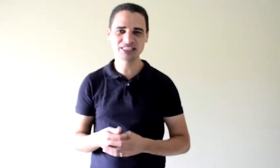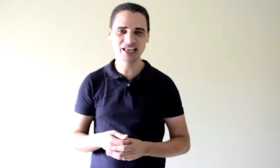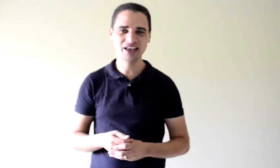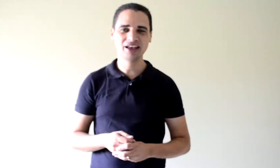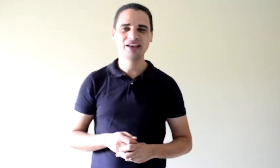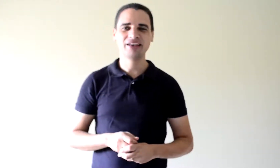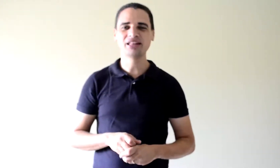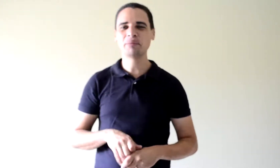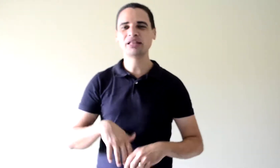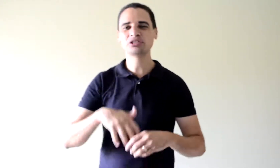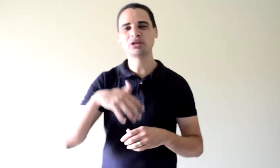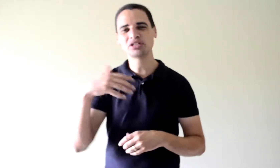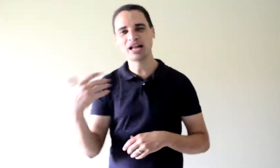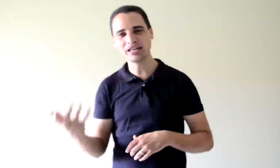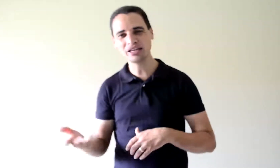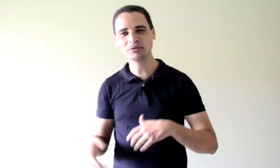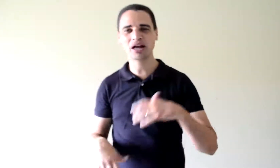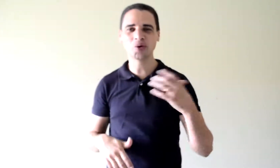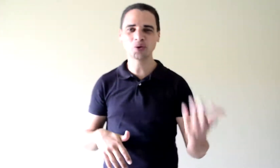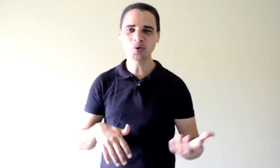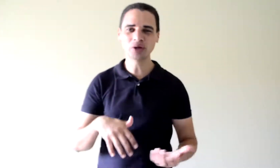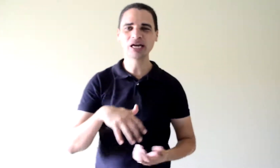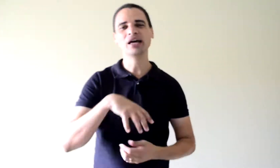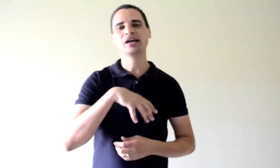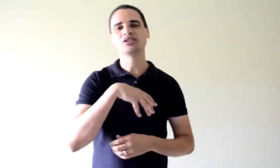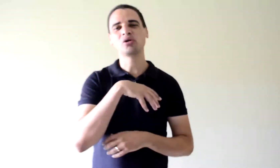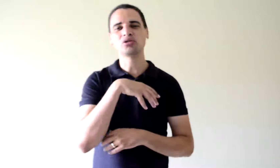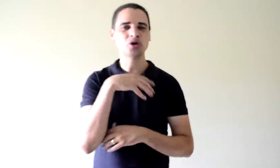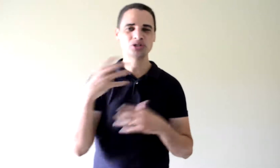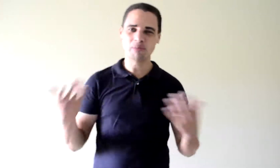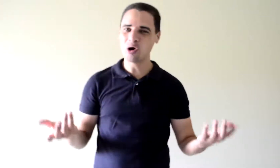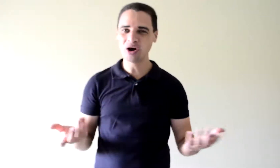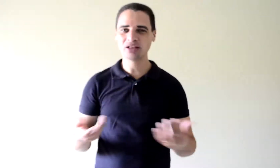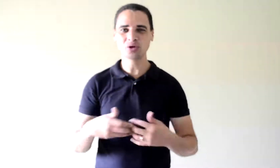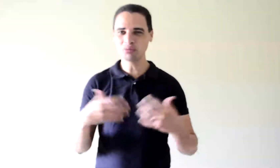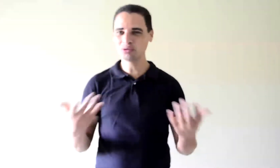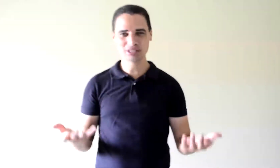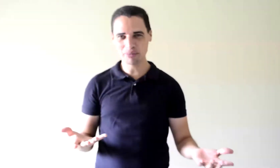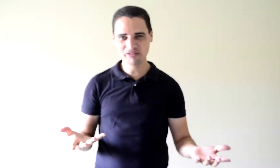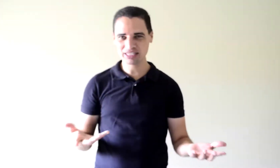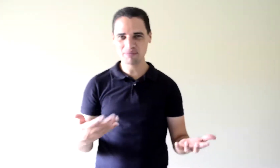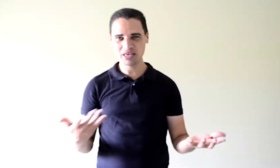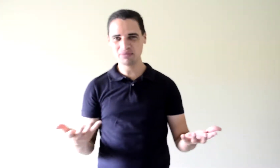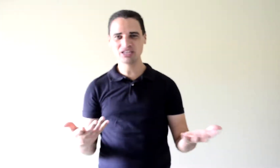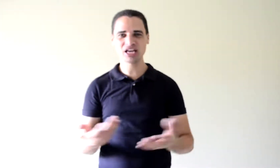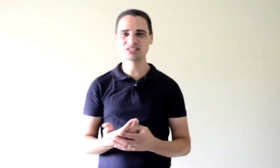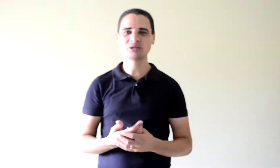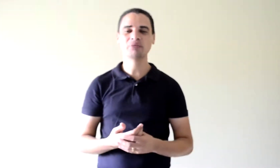fazer. Independentemente da língua, da cultura, de onde mora, todo mundo sabe fazer mímica e gesto.